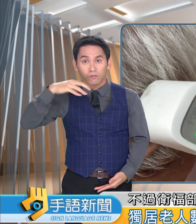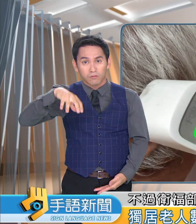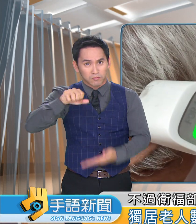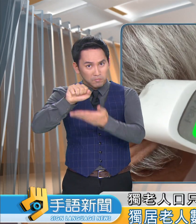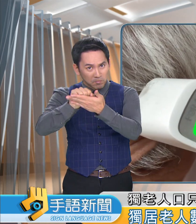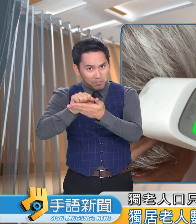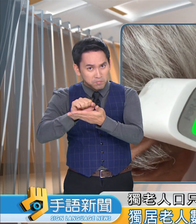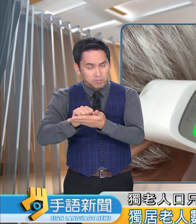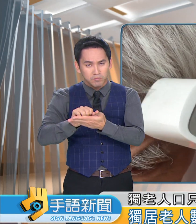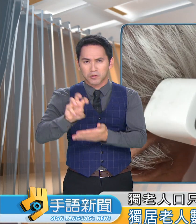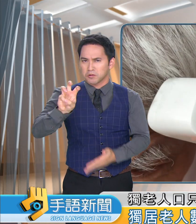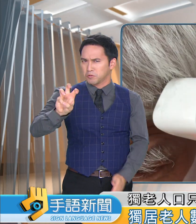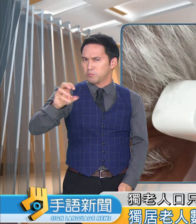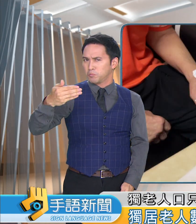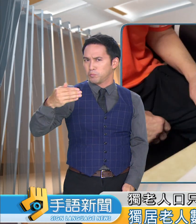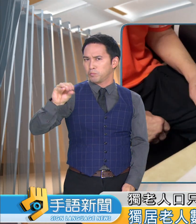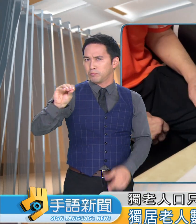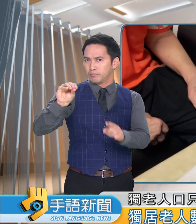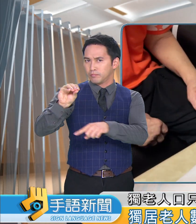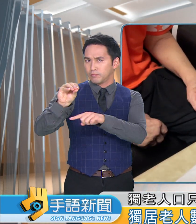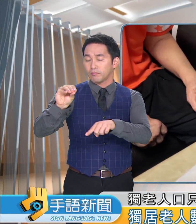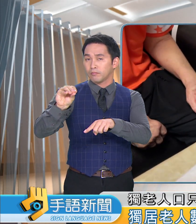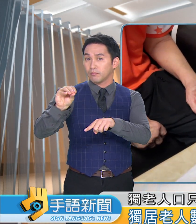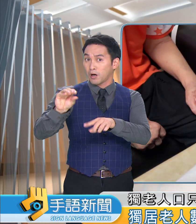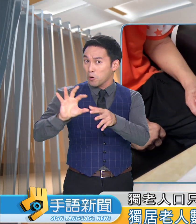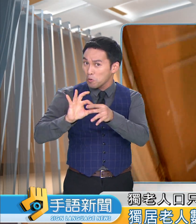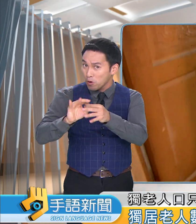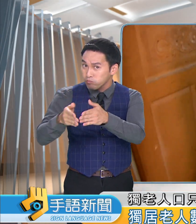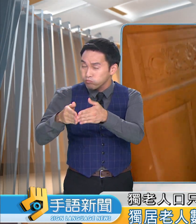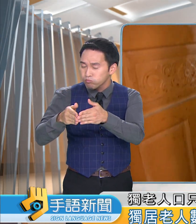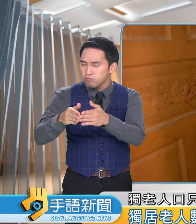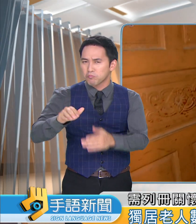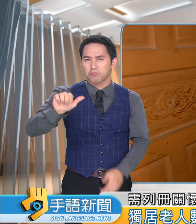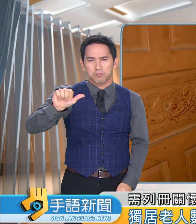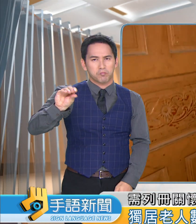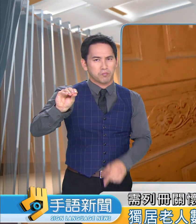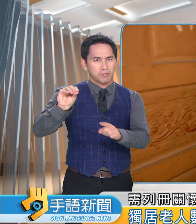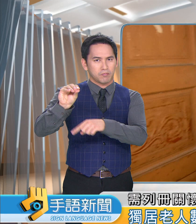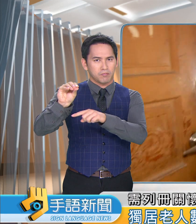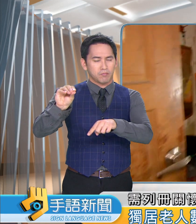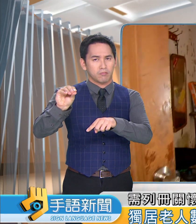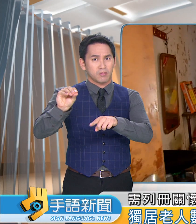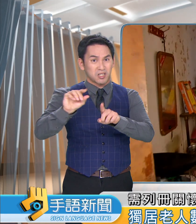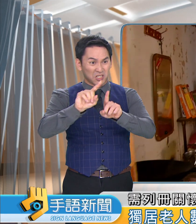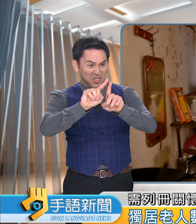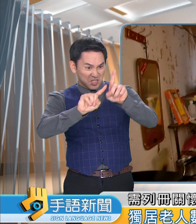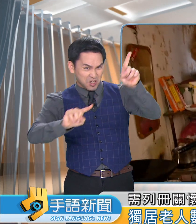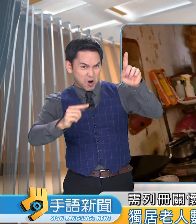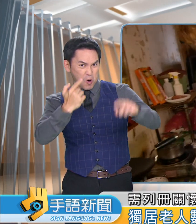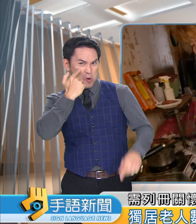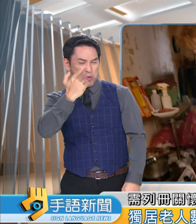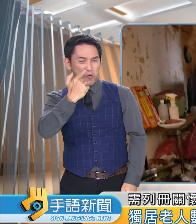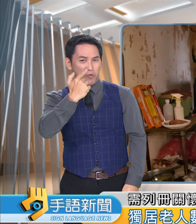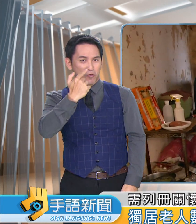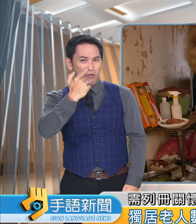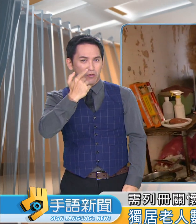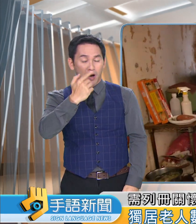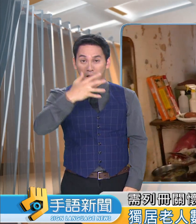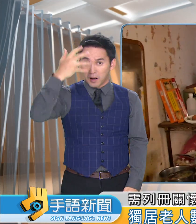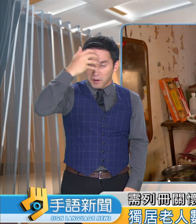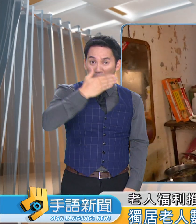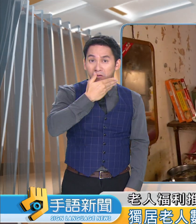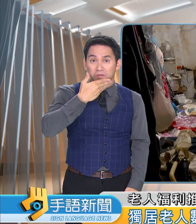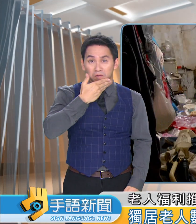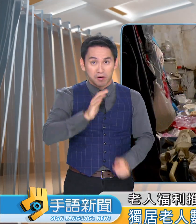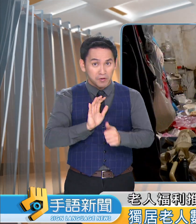指出，独老人口只有39万，需列册关怀的独老是5万人。